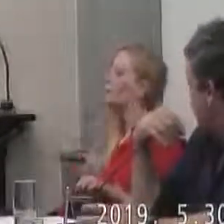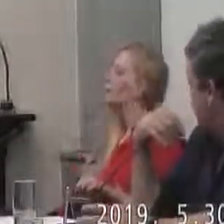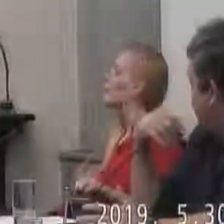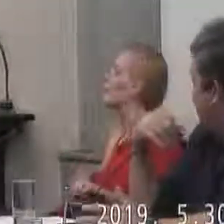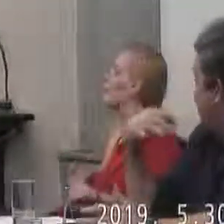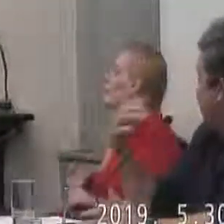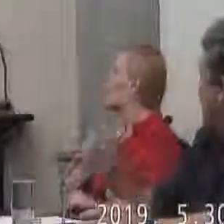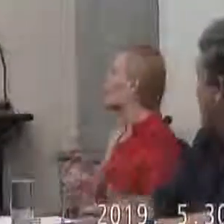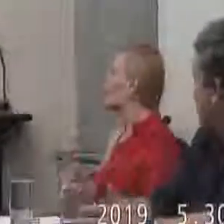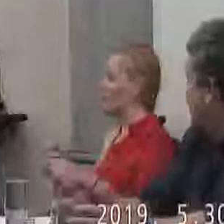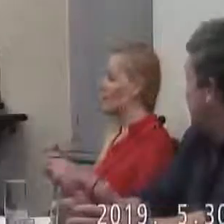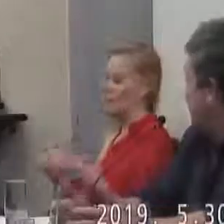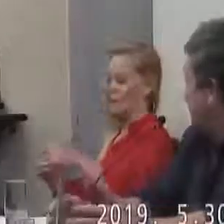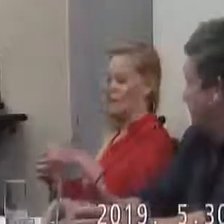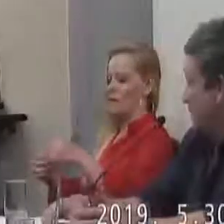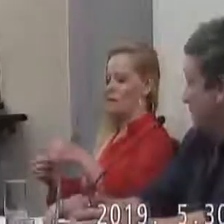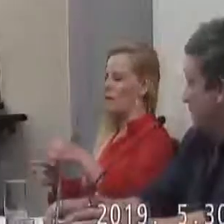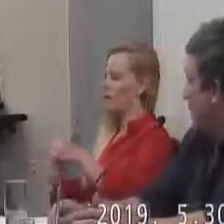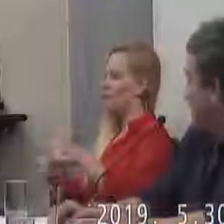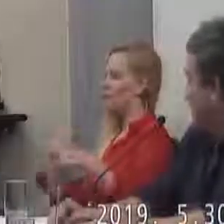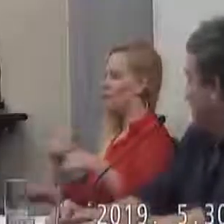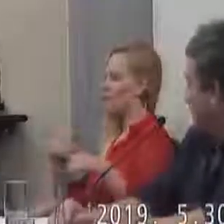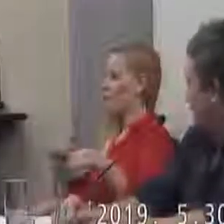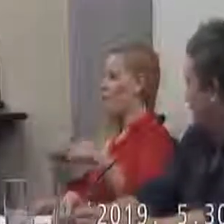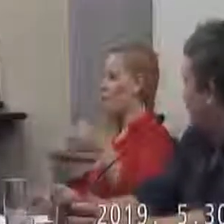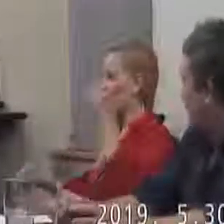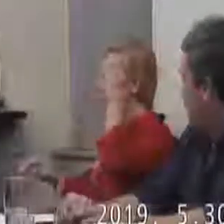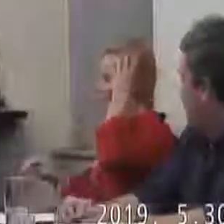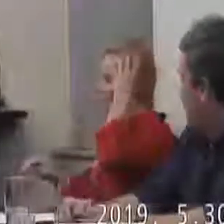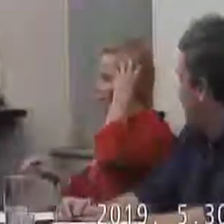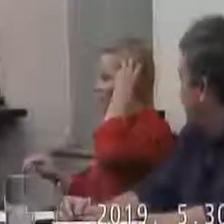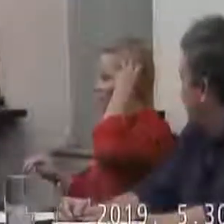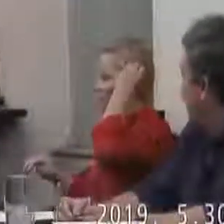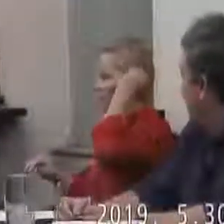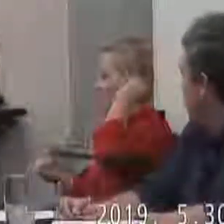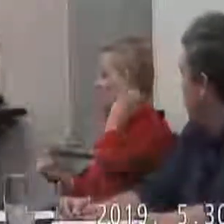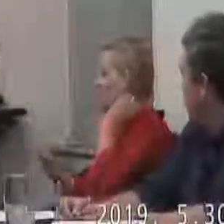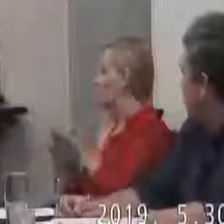aqui várias vezes aqui. Que à disposição. A gente tenha uma relação